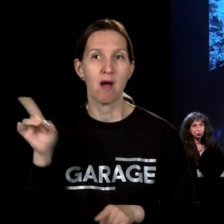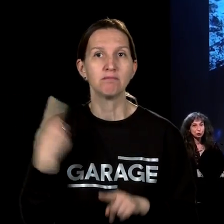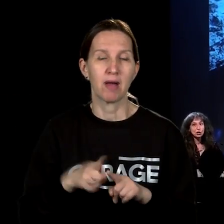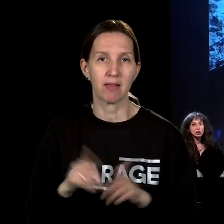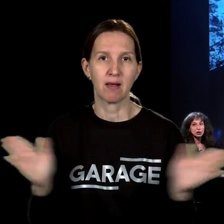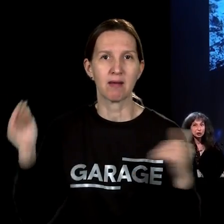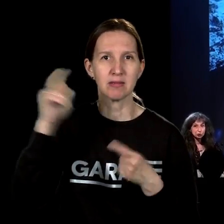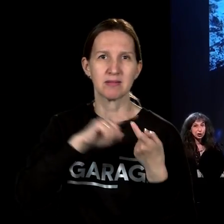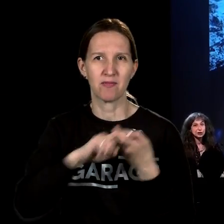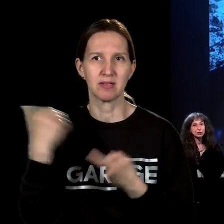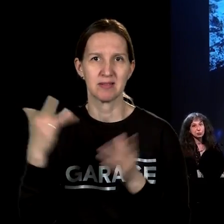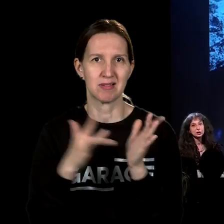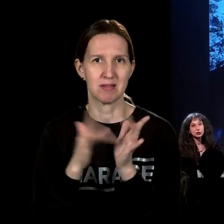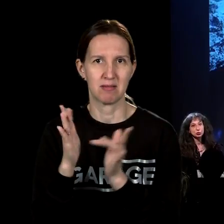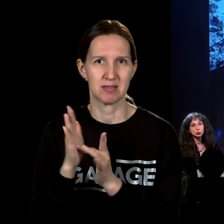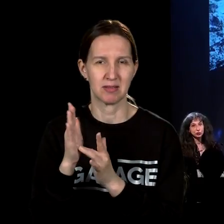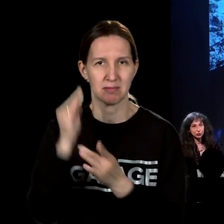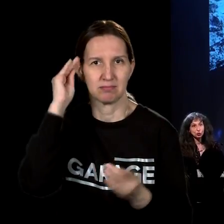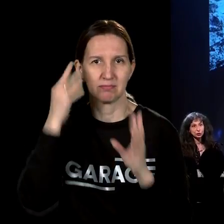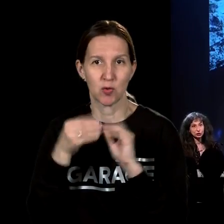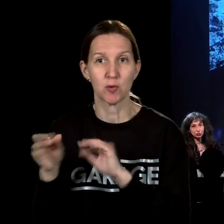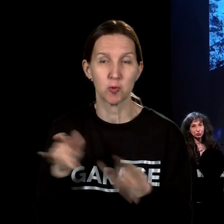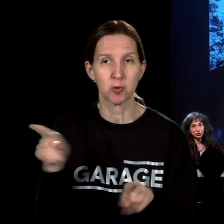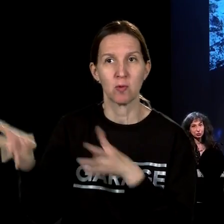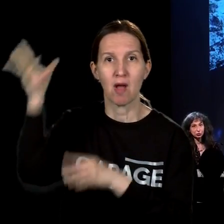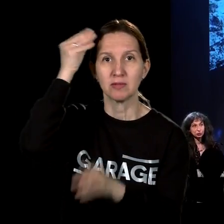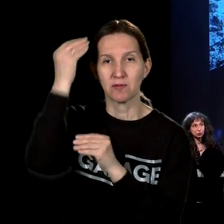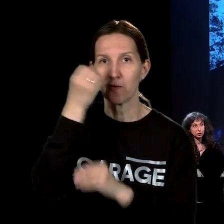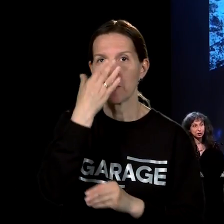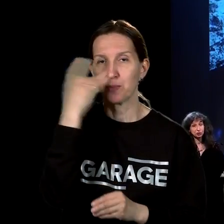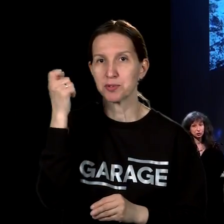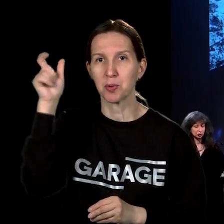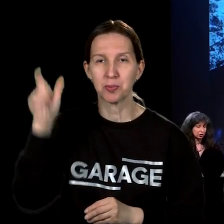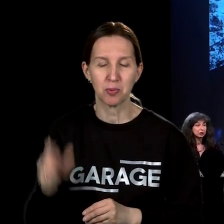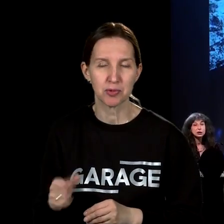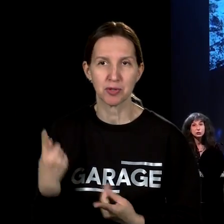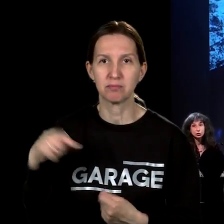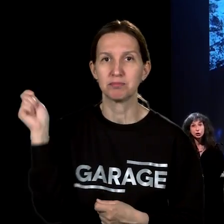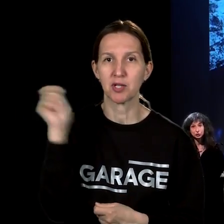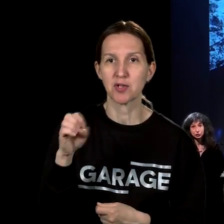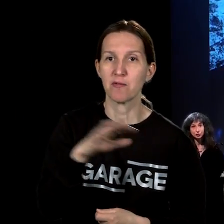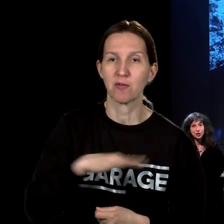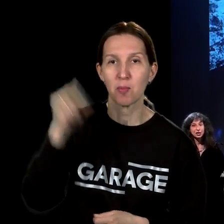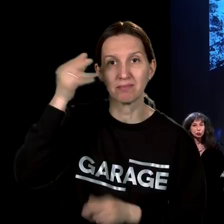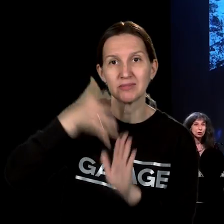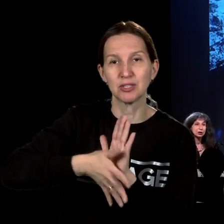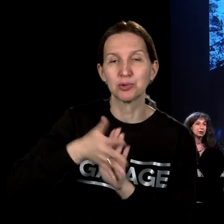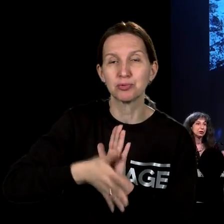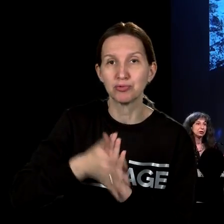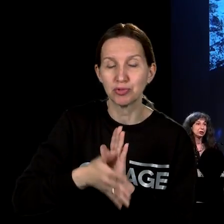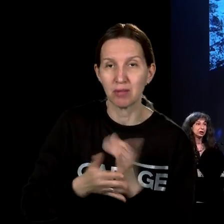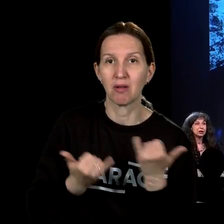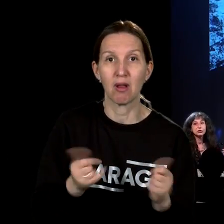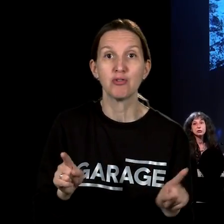в Европу, изучать европейское искусство, знакомиться с европейским искусством и желая стать его частью. Но